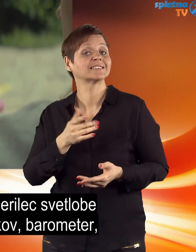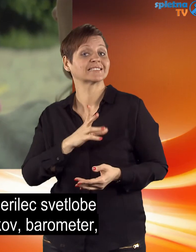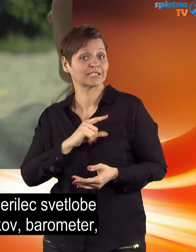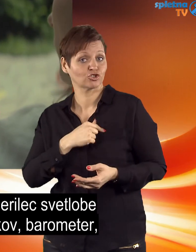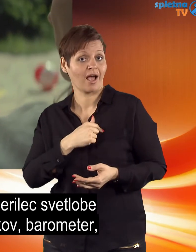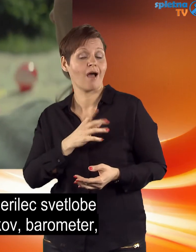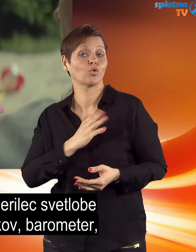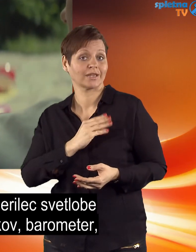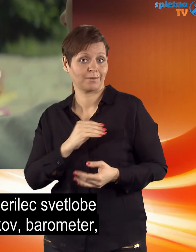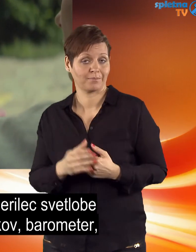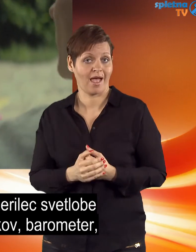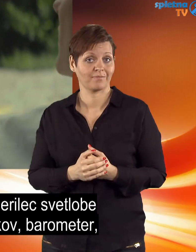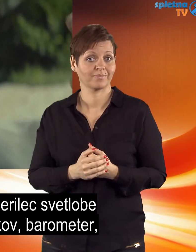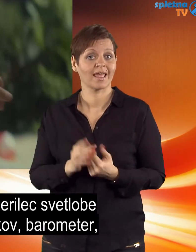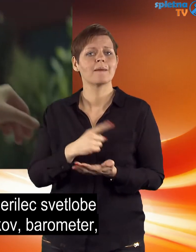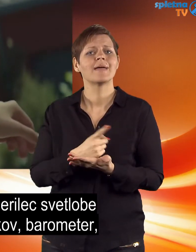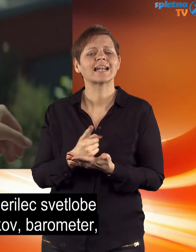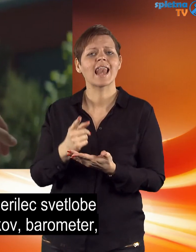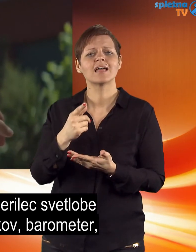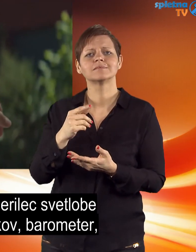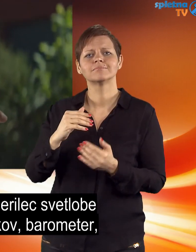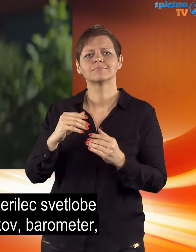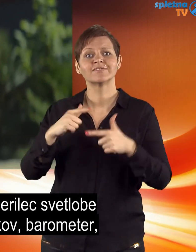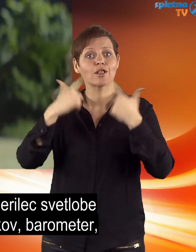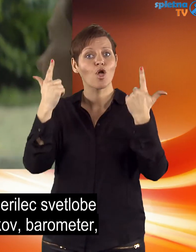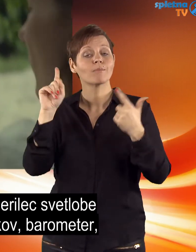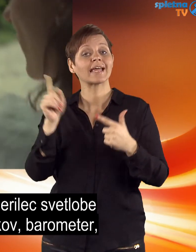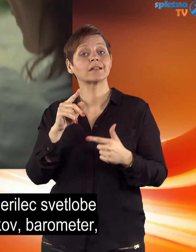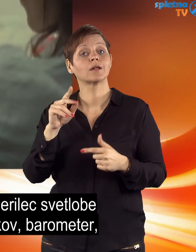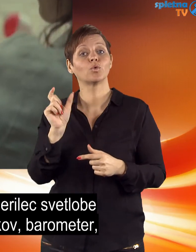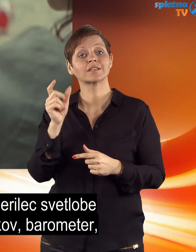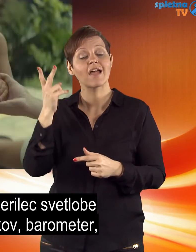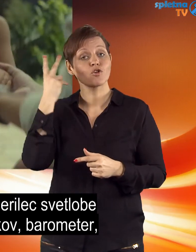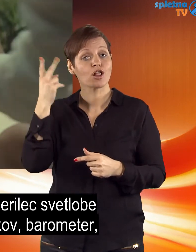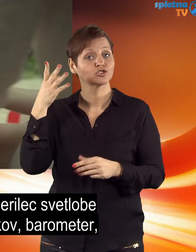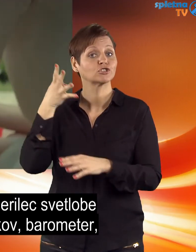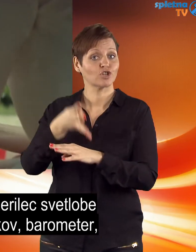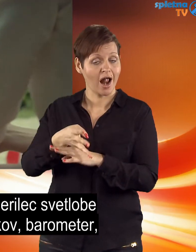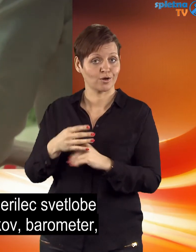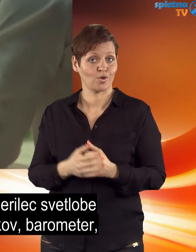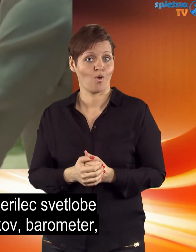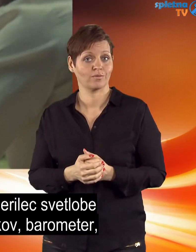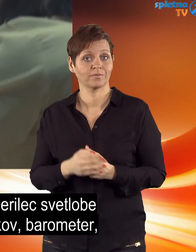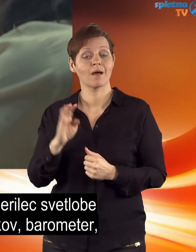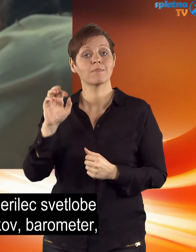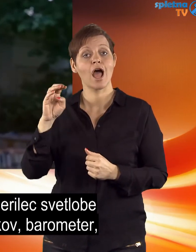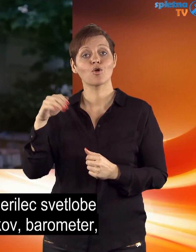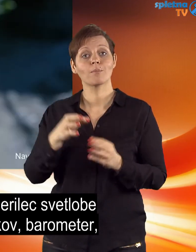in ultravijoličnih žarkov, barometer, kompas, ima tudi režo za kartico SIM.